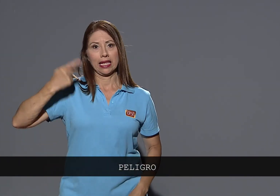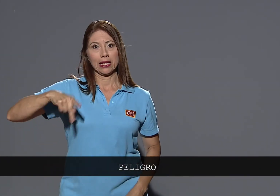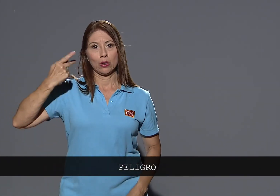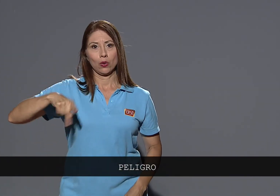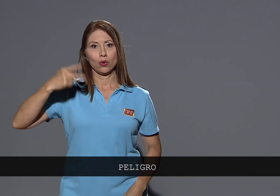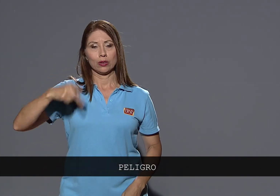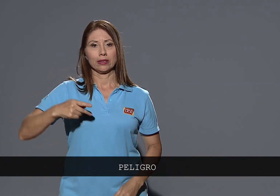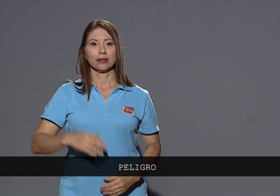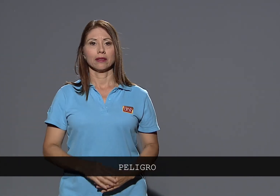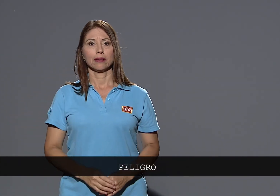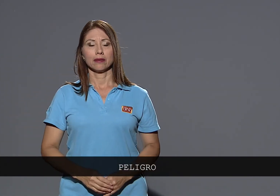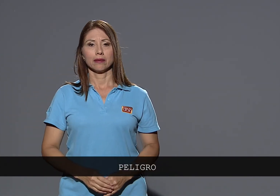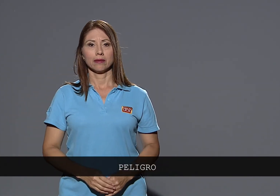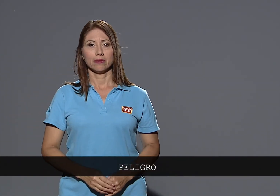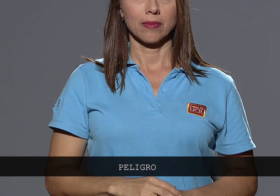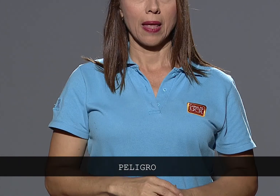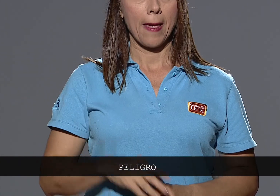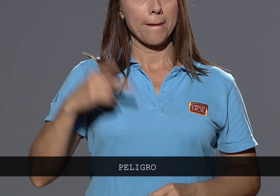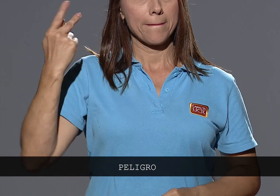Peligro,